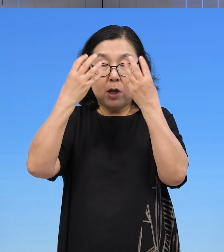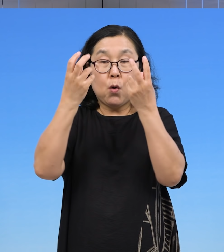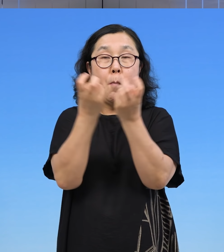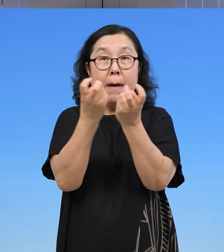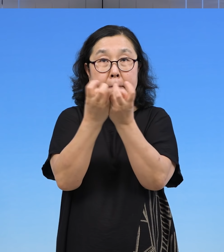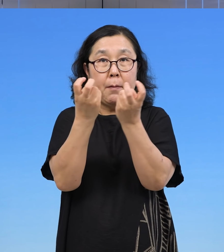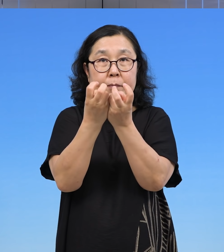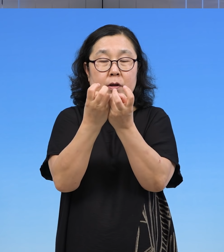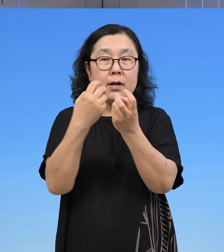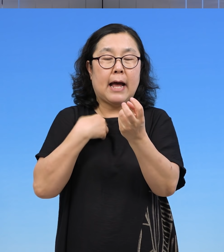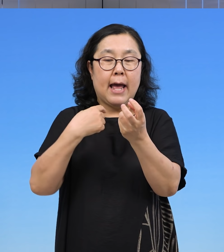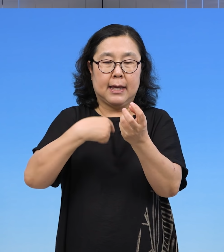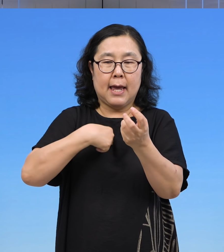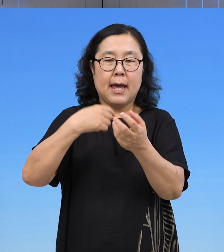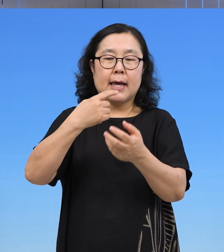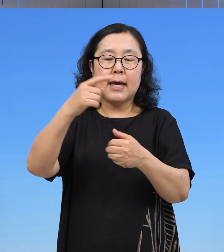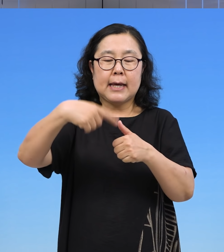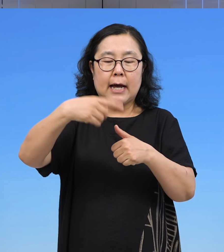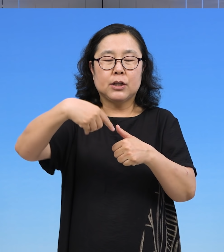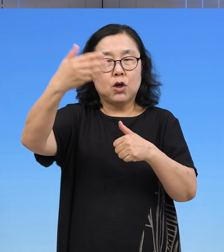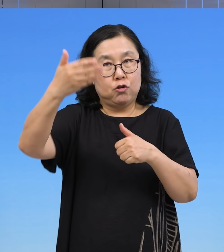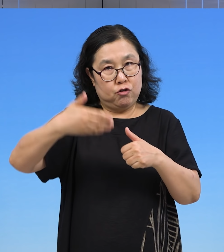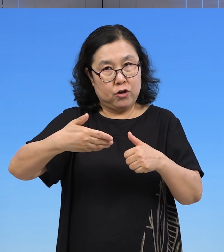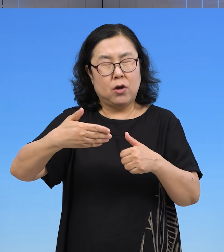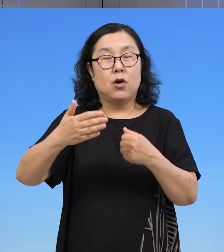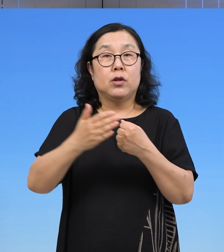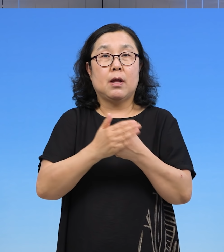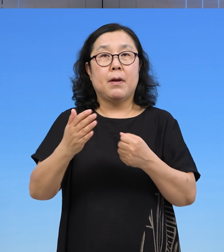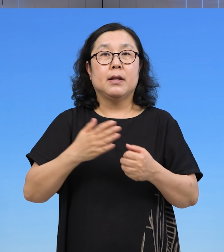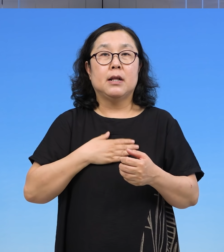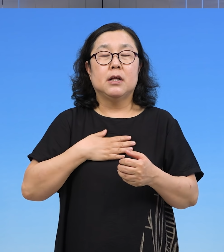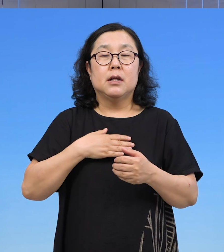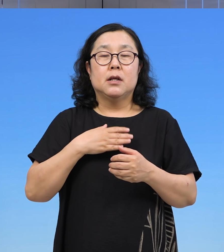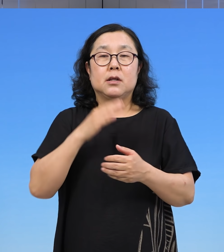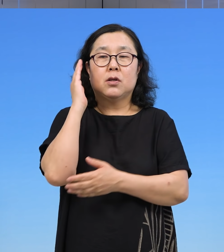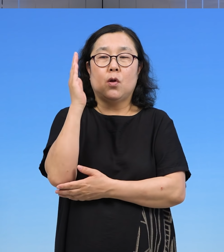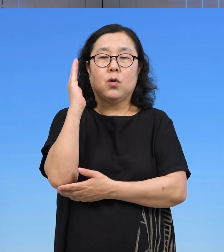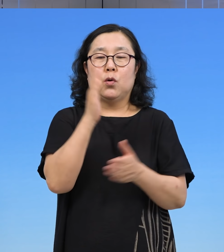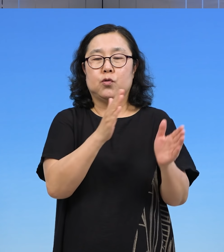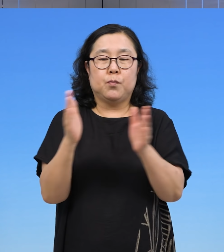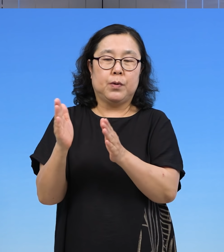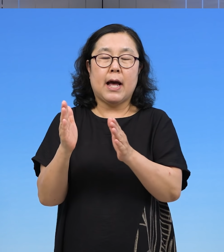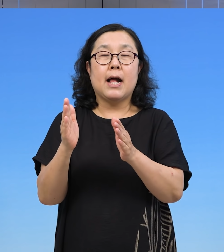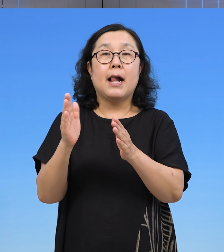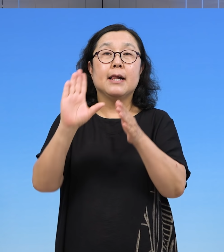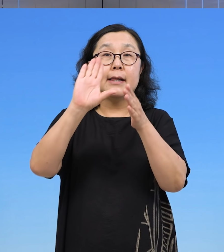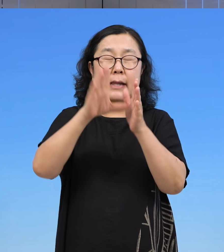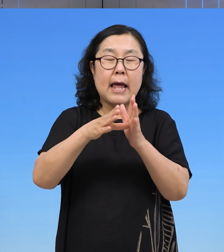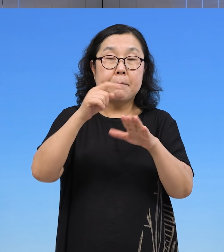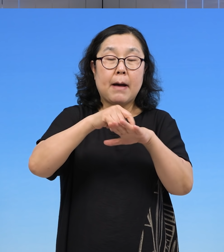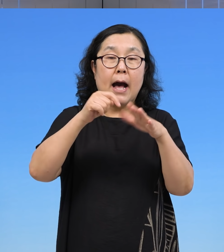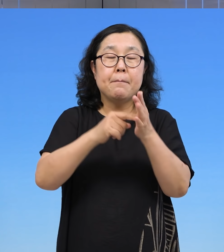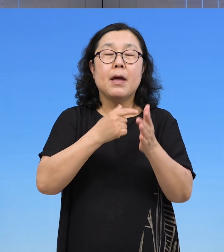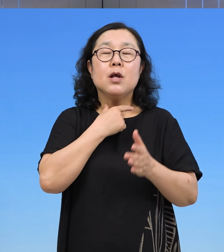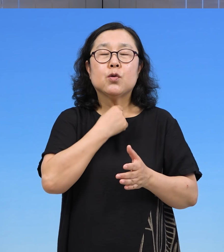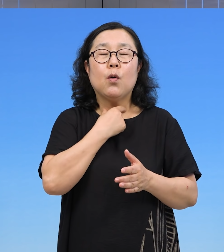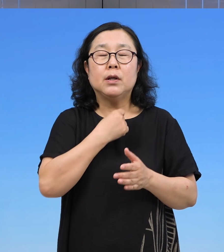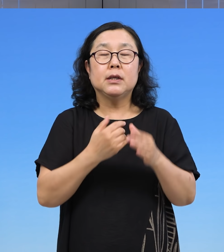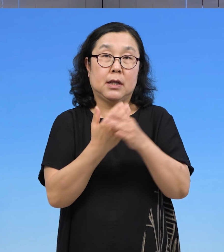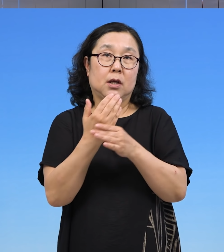주신다는 그 말씀을 드리고 싶은 겁니다 저는 오늘 이 설교를 준비하면서 정말 마음에 소원이 생겼습니다 하나님 지금